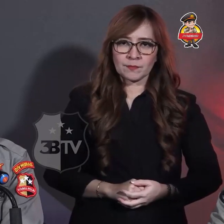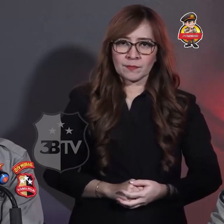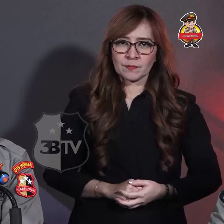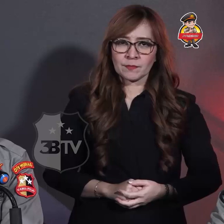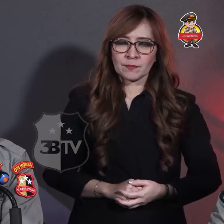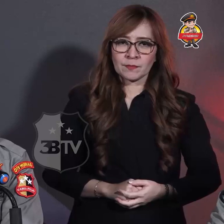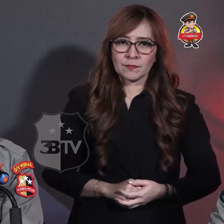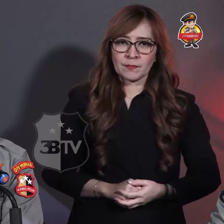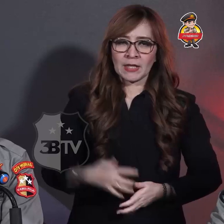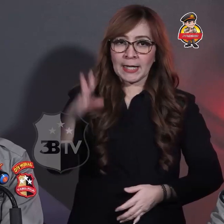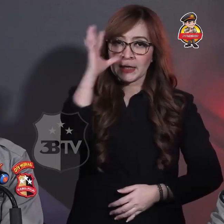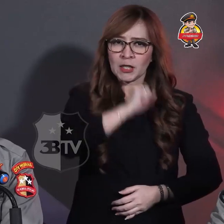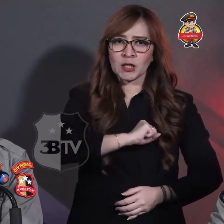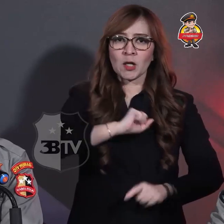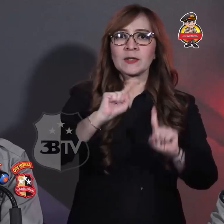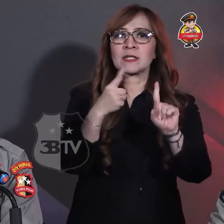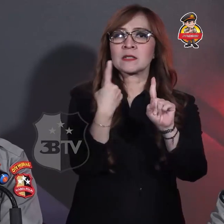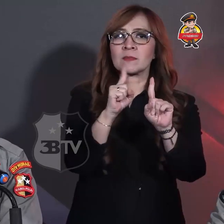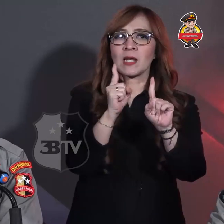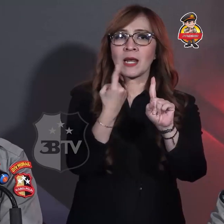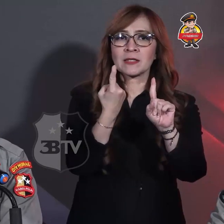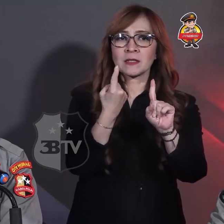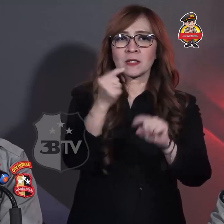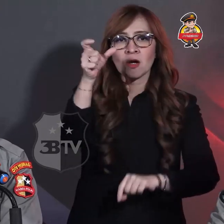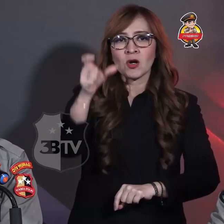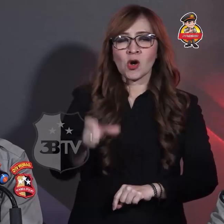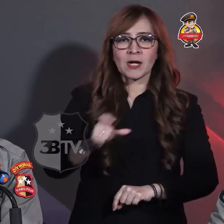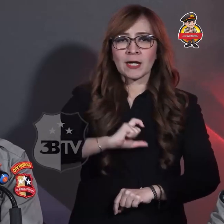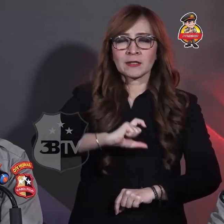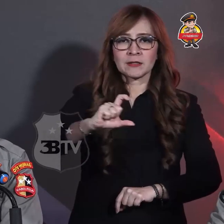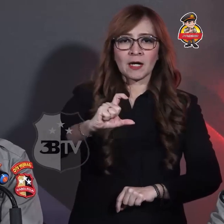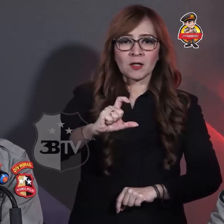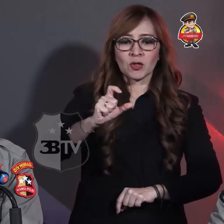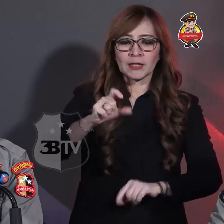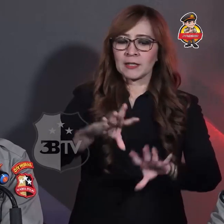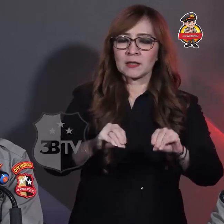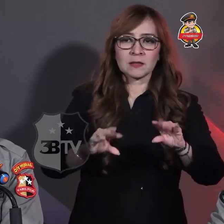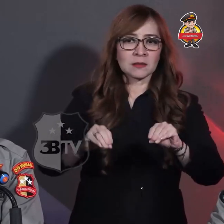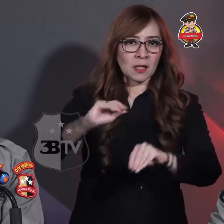didapati 11 orang, ya, calon pekerja migran